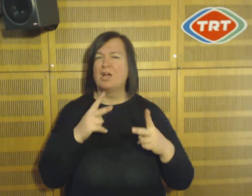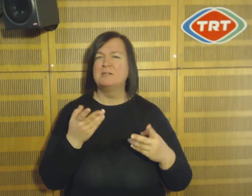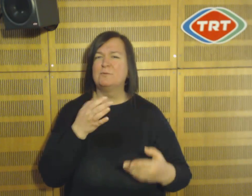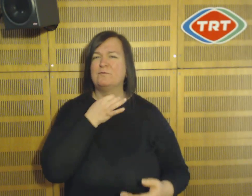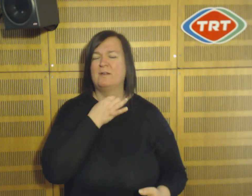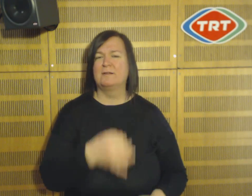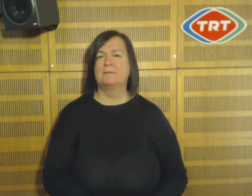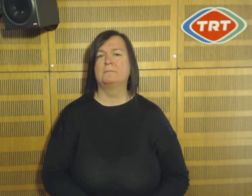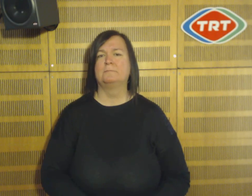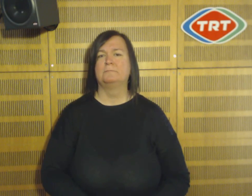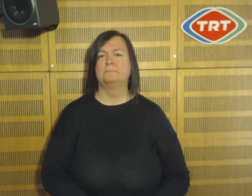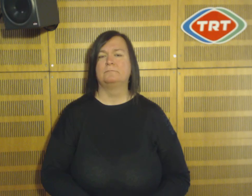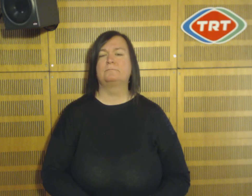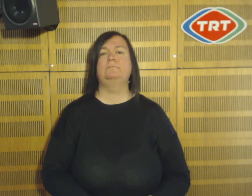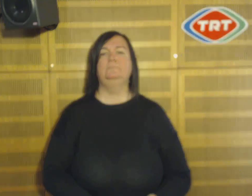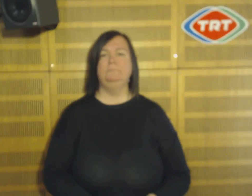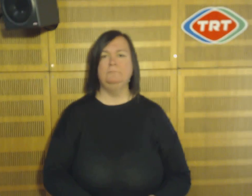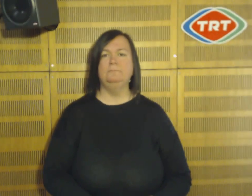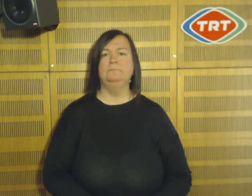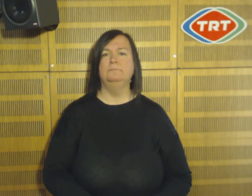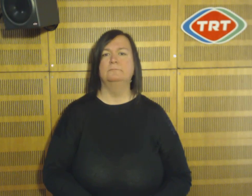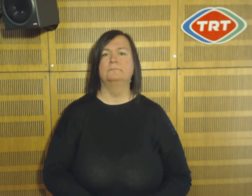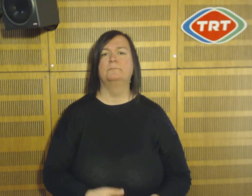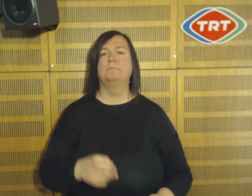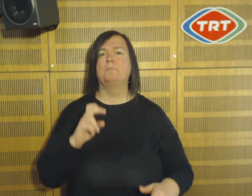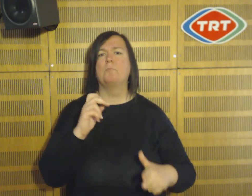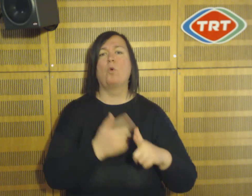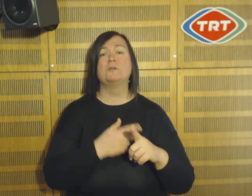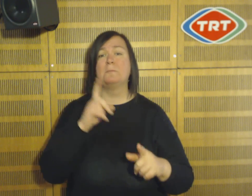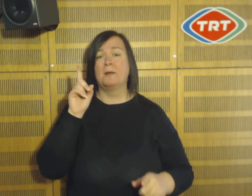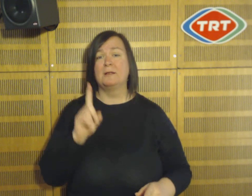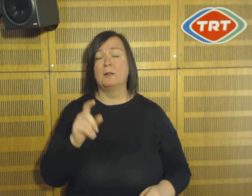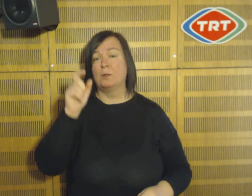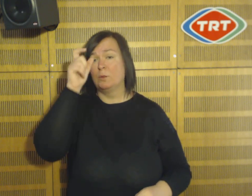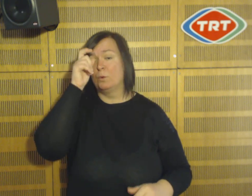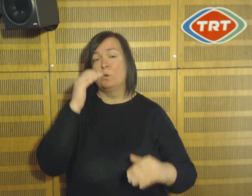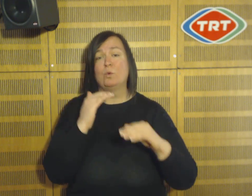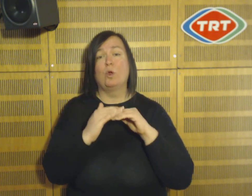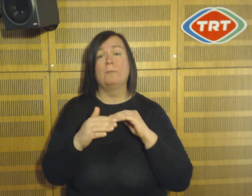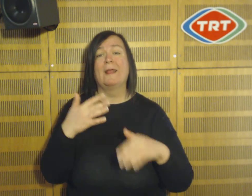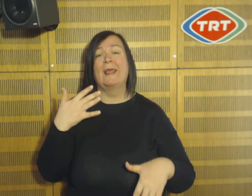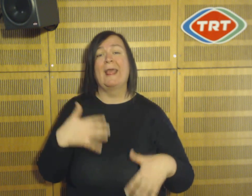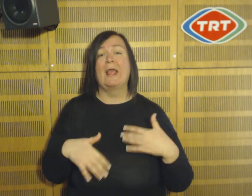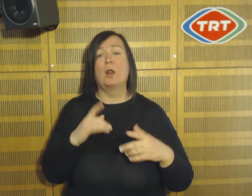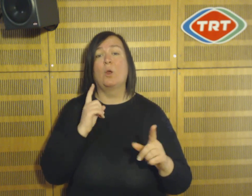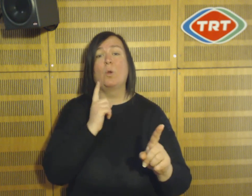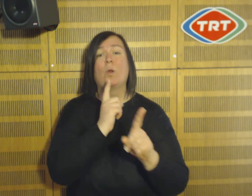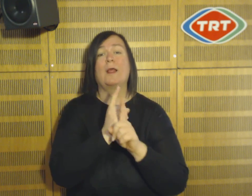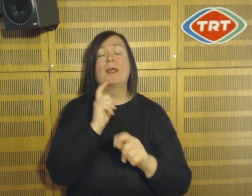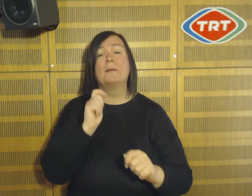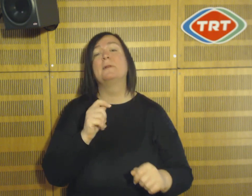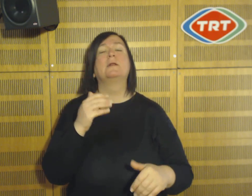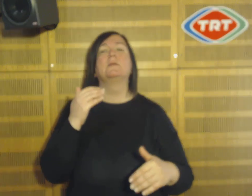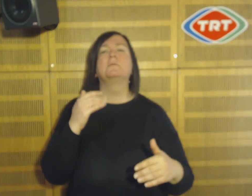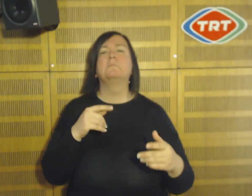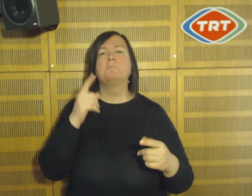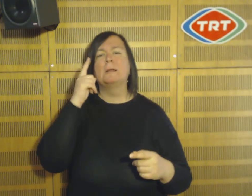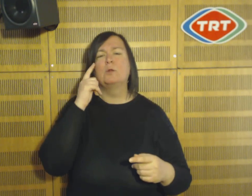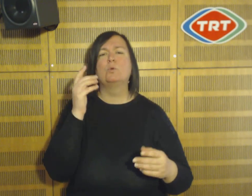lütfen tabii ki Eee proje başlarken Türk toplumunda engelliliğe yönelik yapılan kapsamlı bilgi tutum uygulama